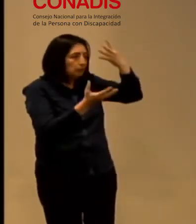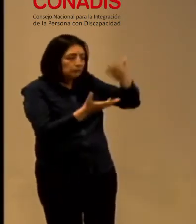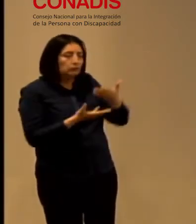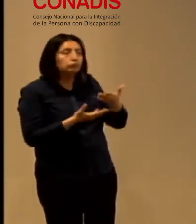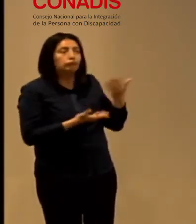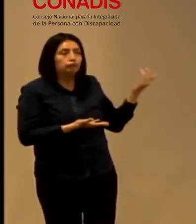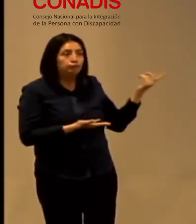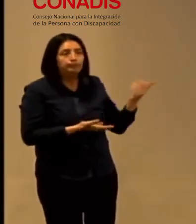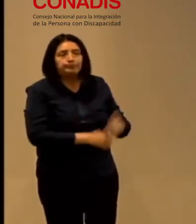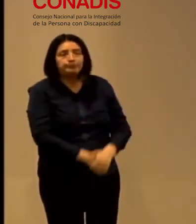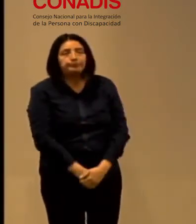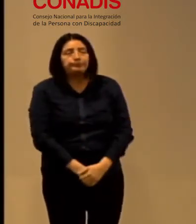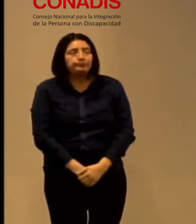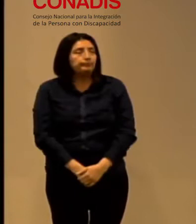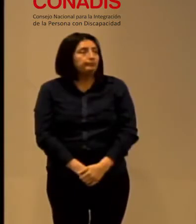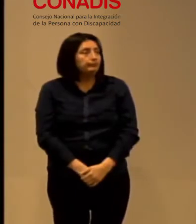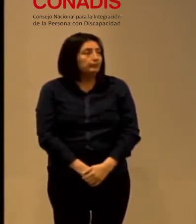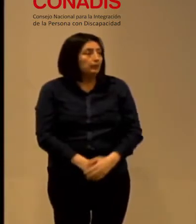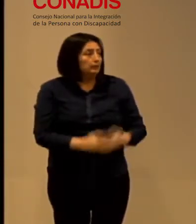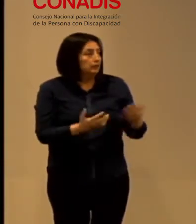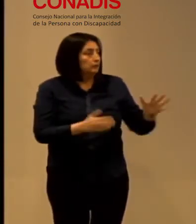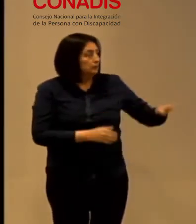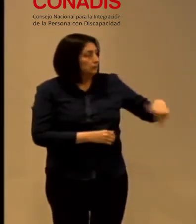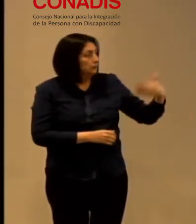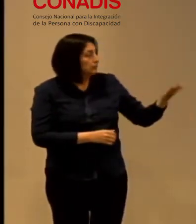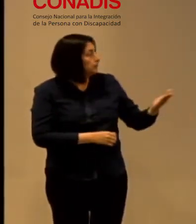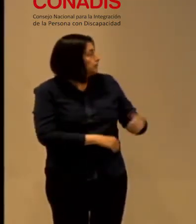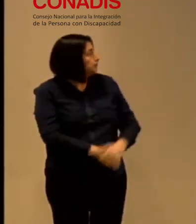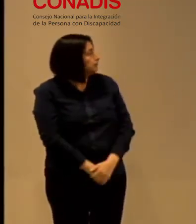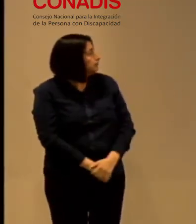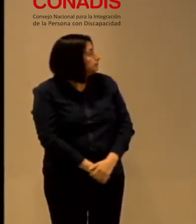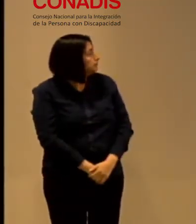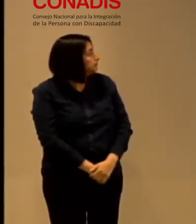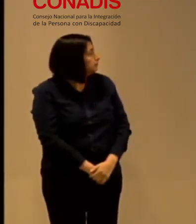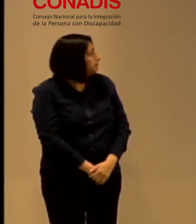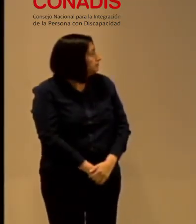momento, ¿no? Entonces, podemos pasar a la siguiente.